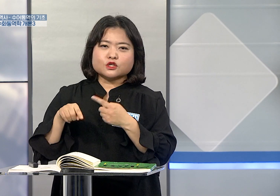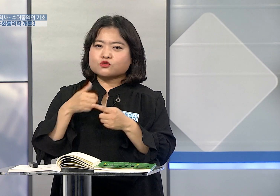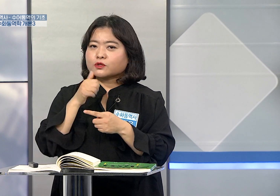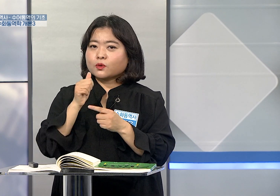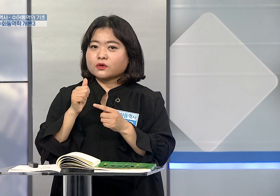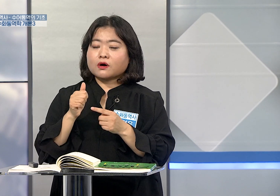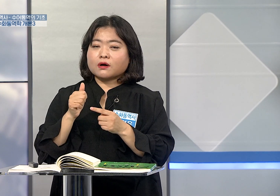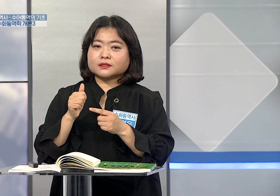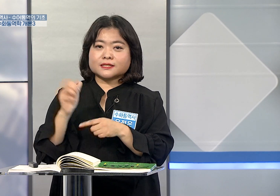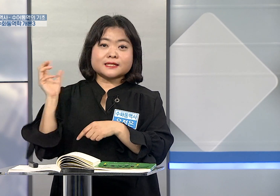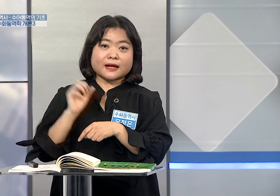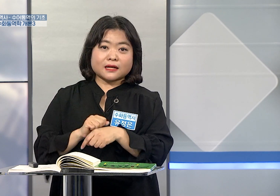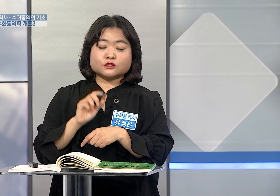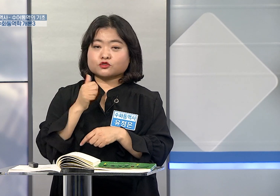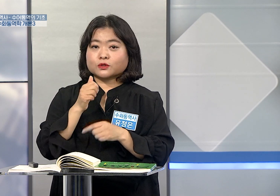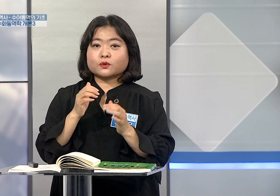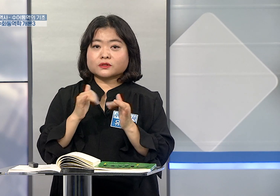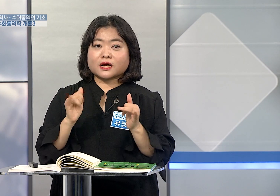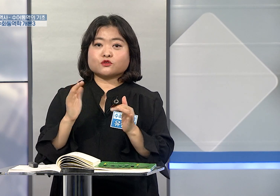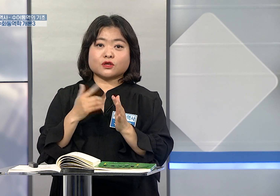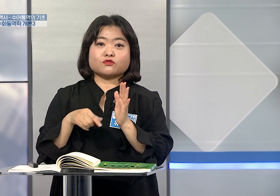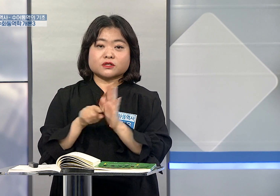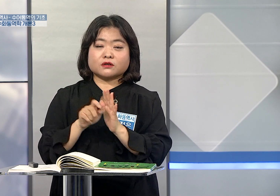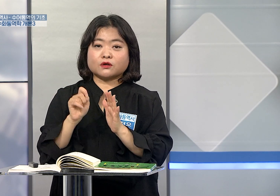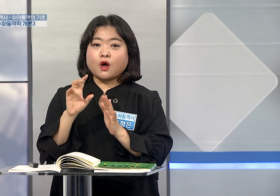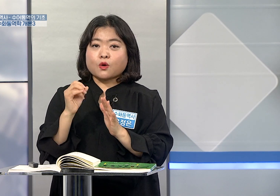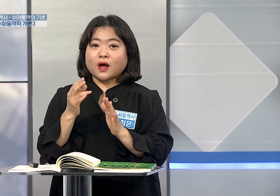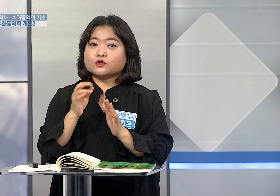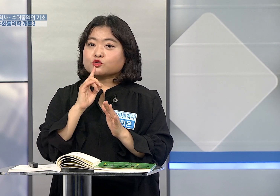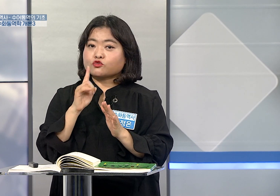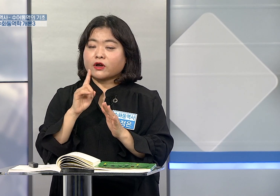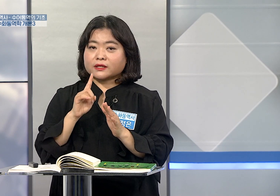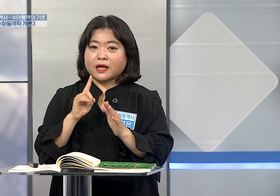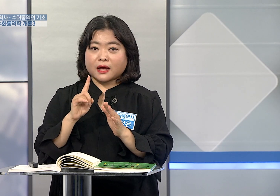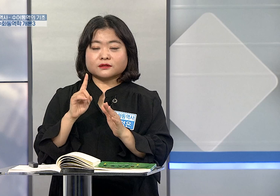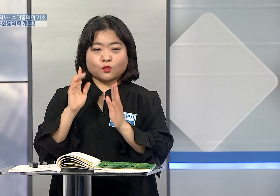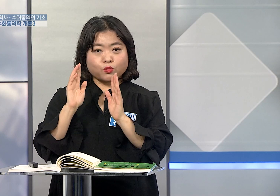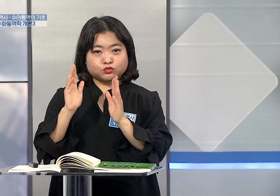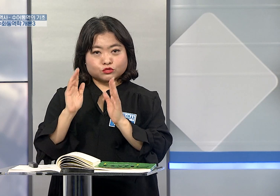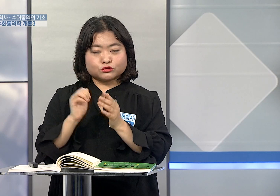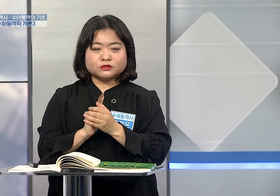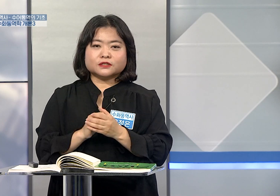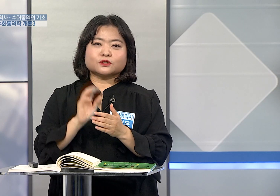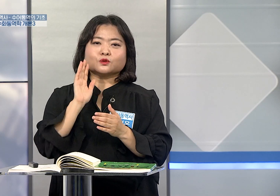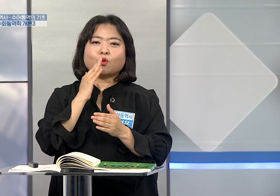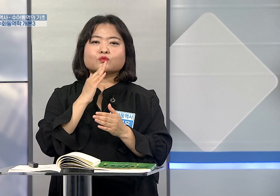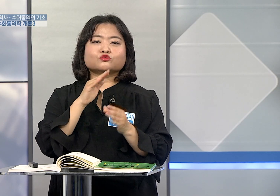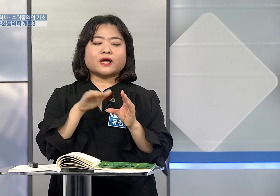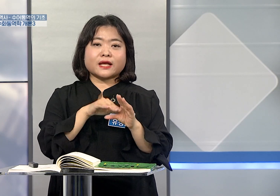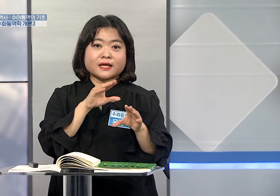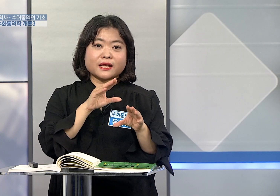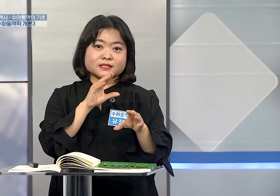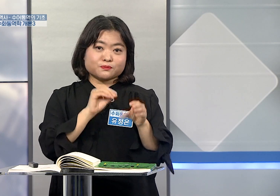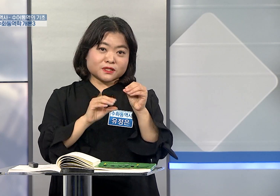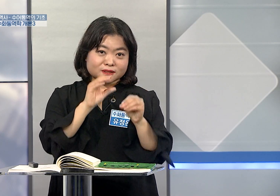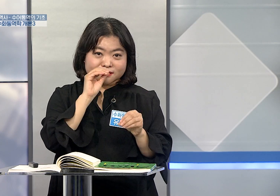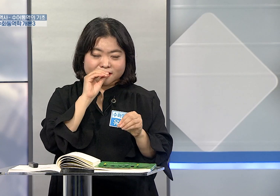수화 통역을 잘하는 수화 통역사가 되기 위해서는 관용 수어에 대한 공부, 그리고 농문화의 습득,